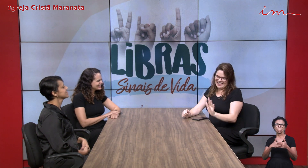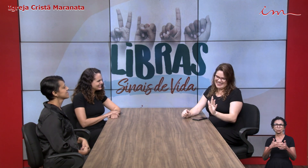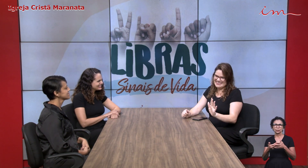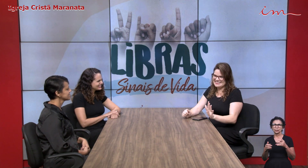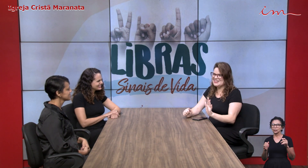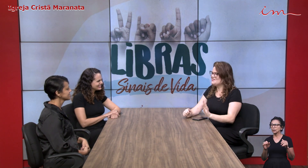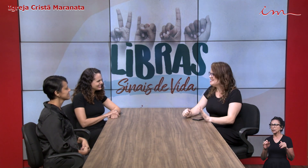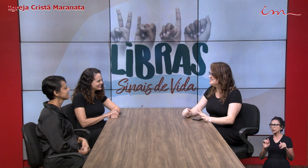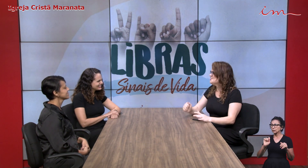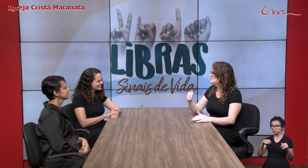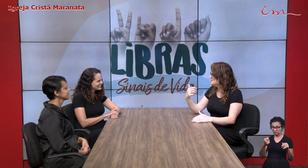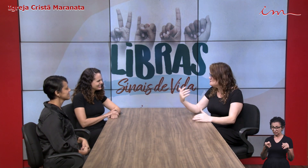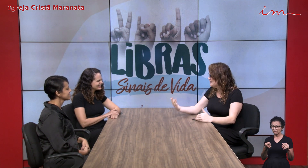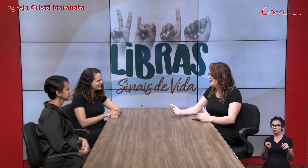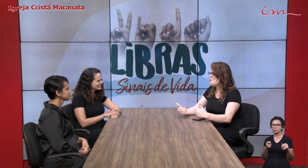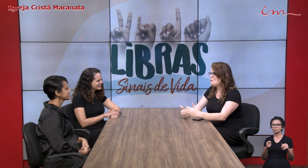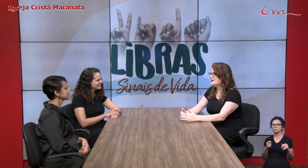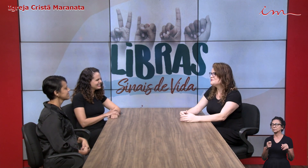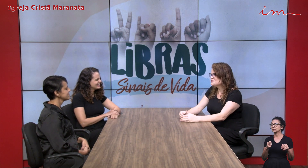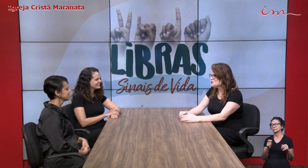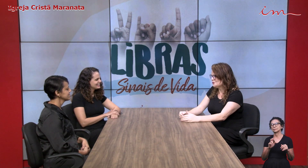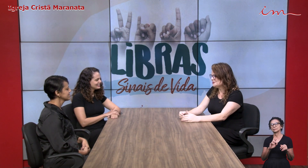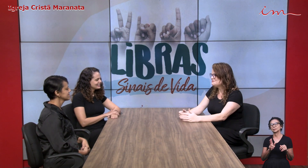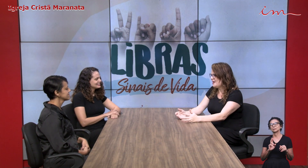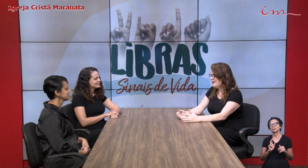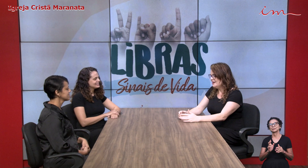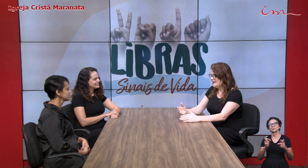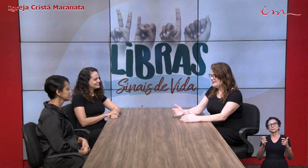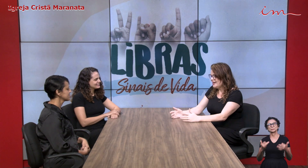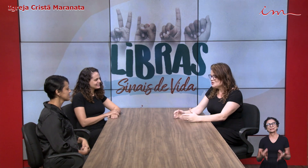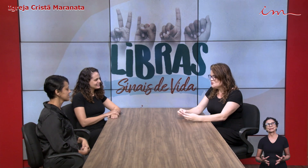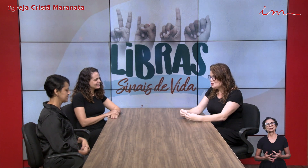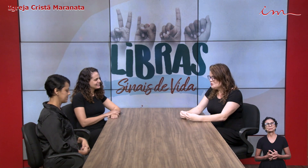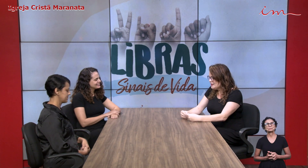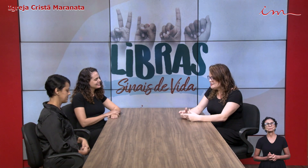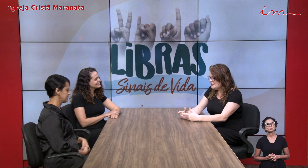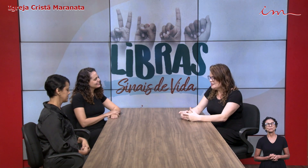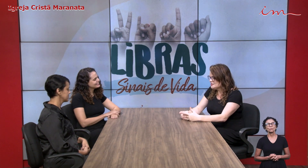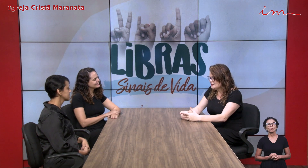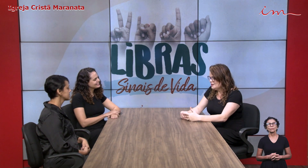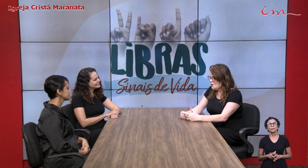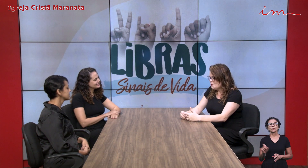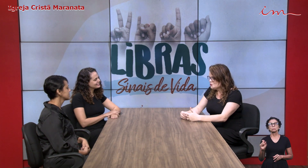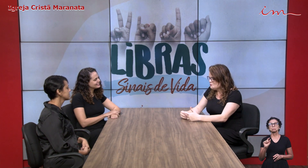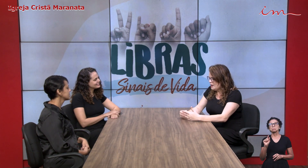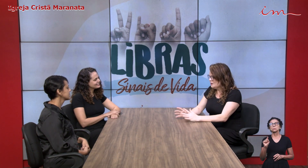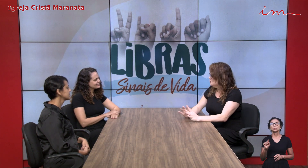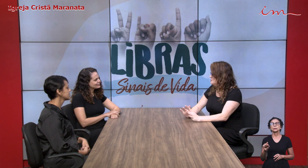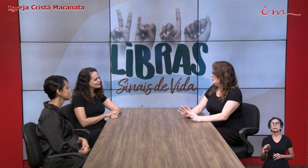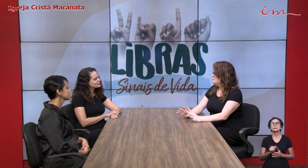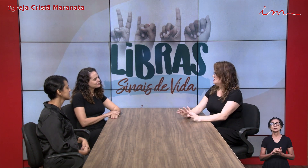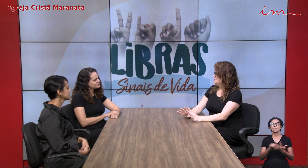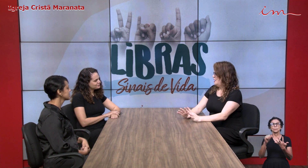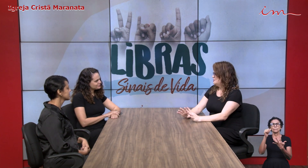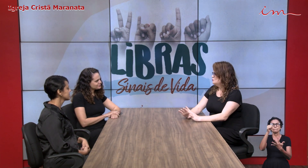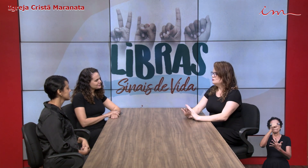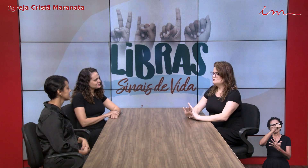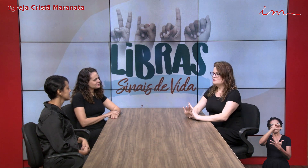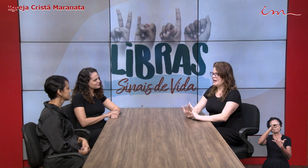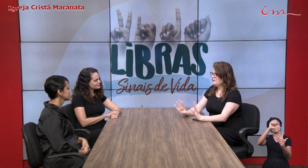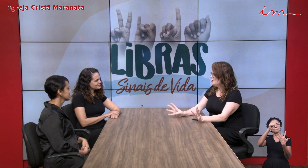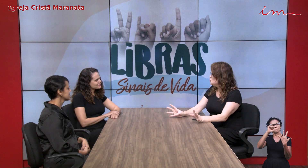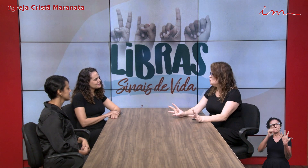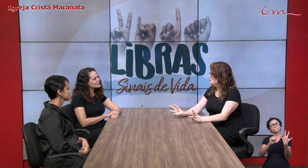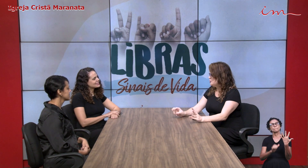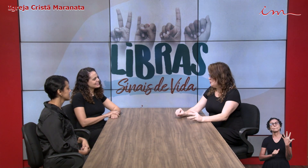Não é bem assim. Então, a gente vai explicar como é que funciona, né? E, Nath, e o que seria, assim, os parâmetros da língua de sinais?